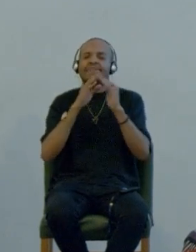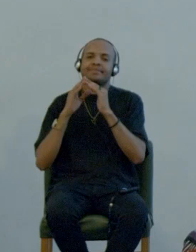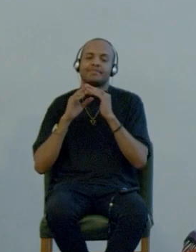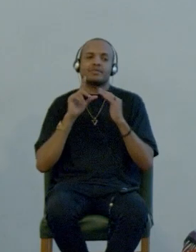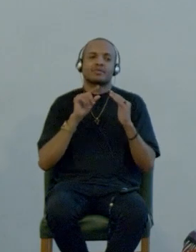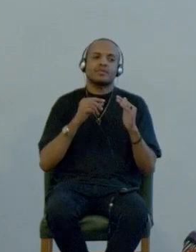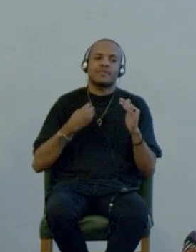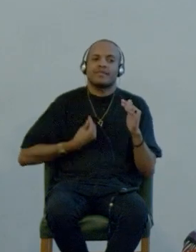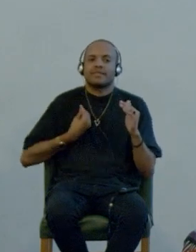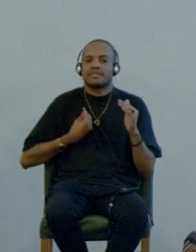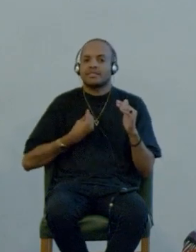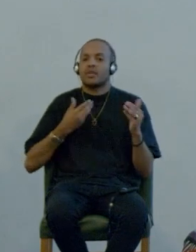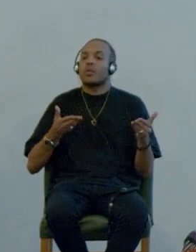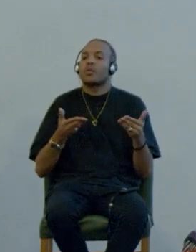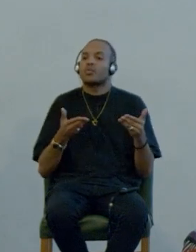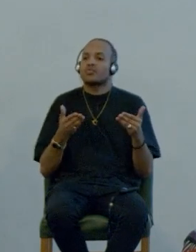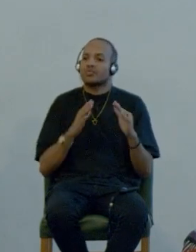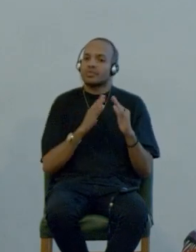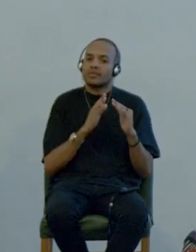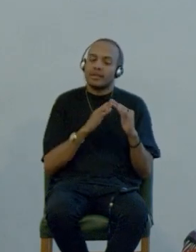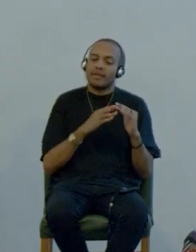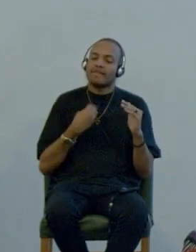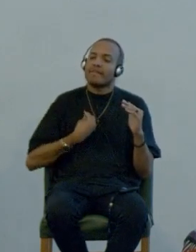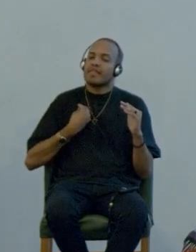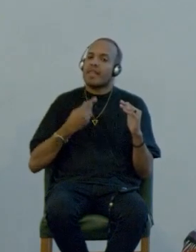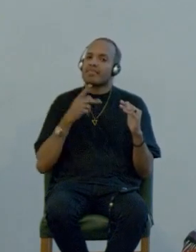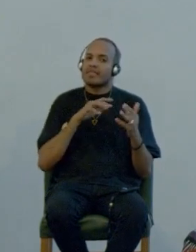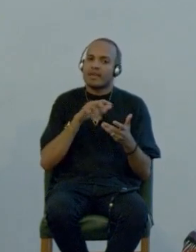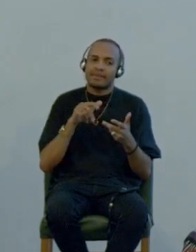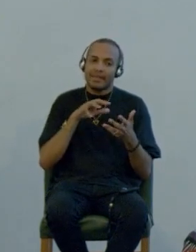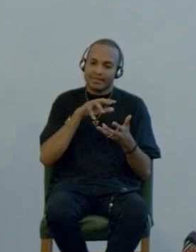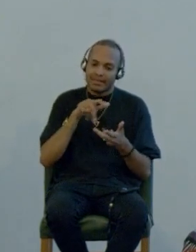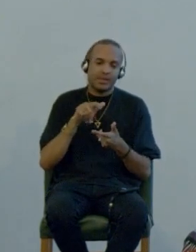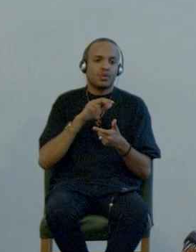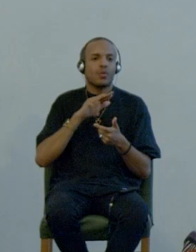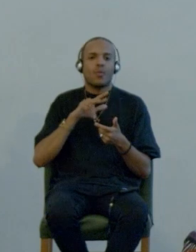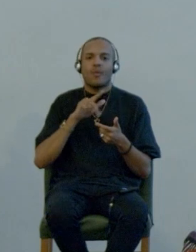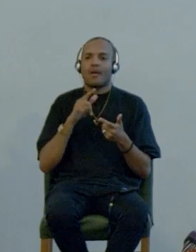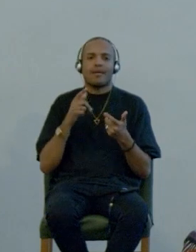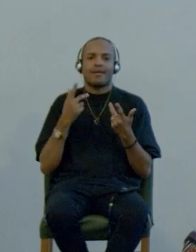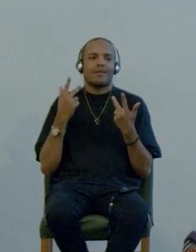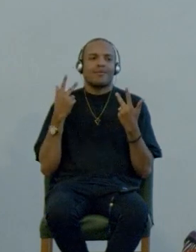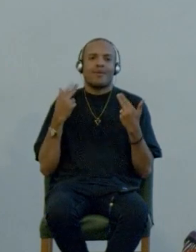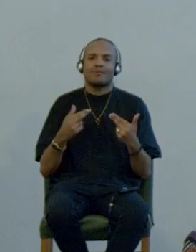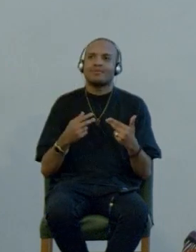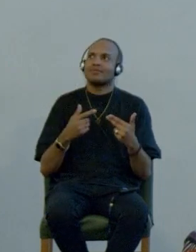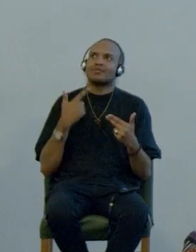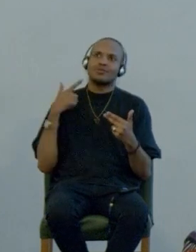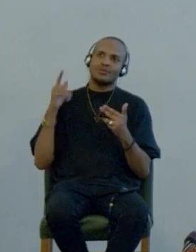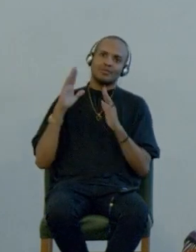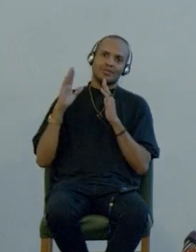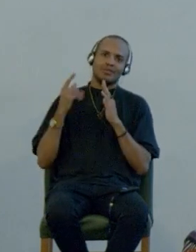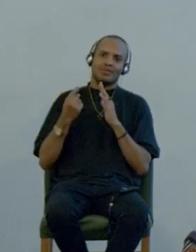Terre? Sachant que c'est une Terre qui n'est pas la même qu'avant, qui n'est pas celle de Jean de Léry, justement, qui est une Terre qui